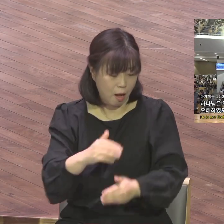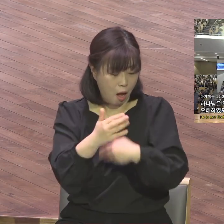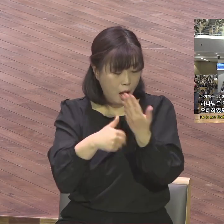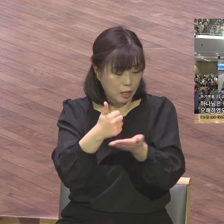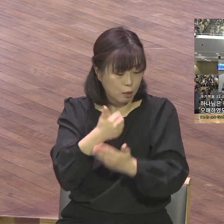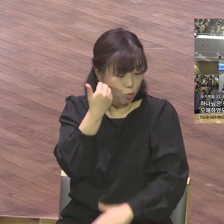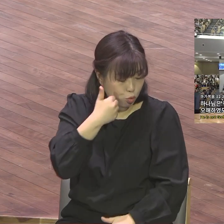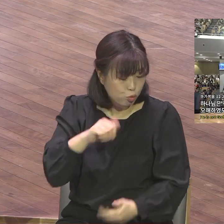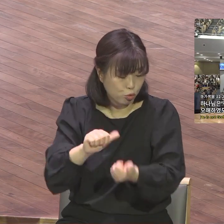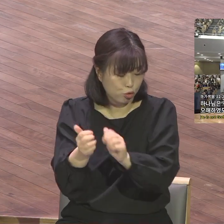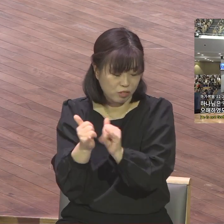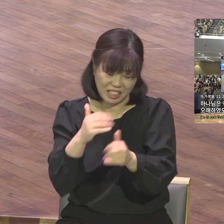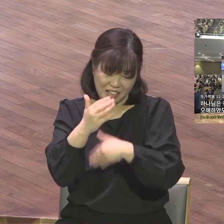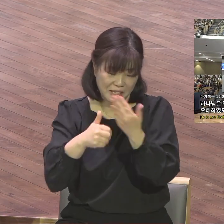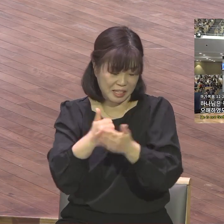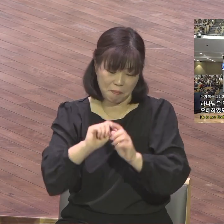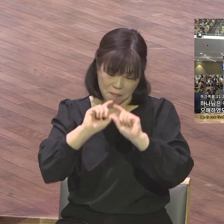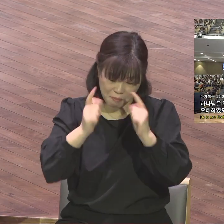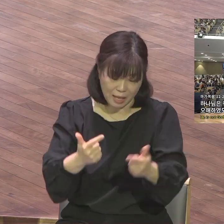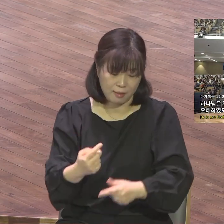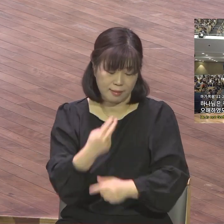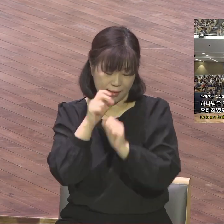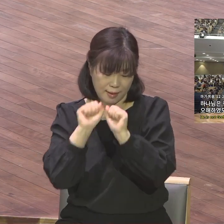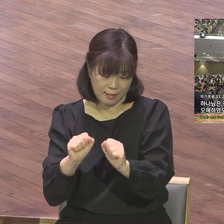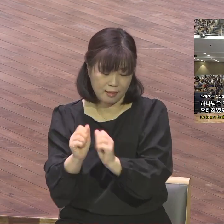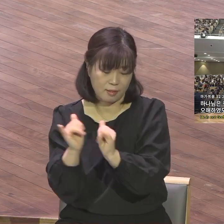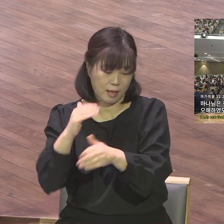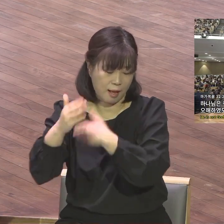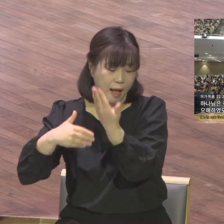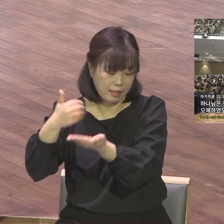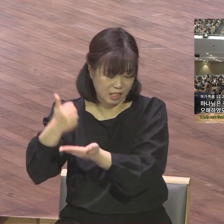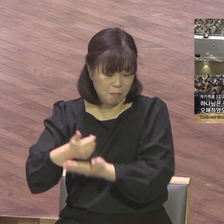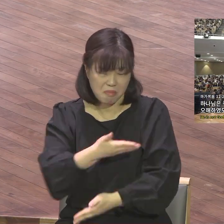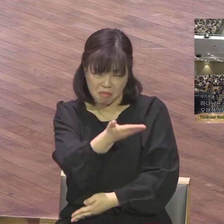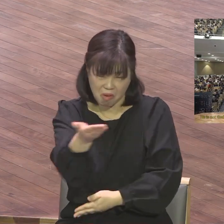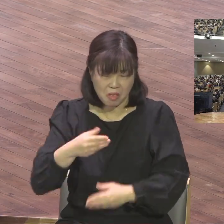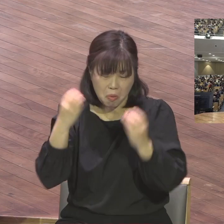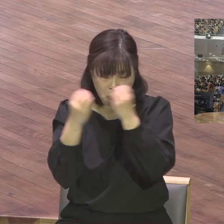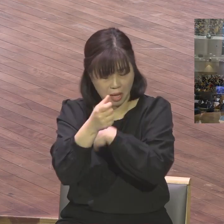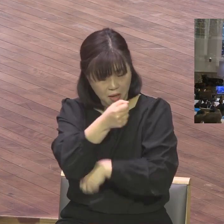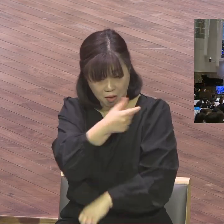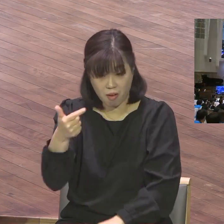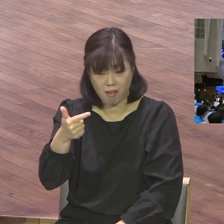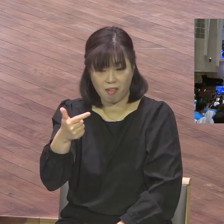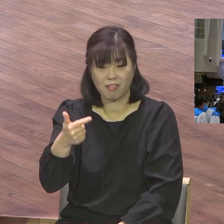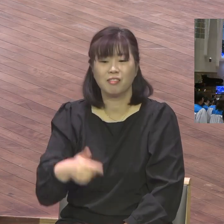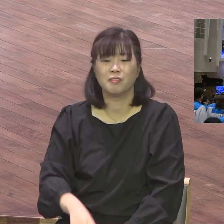산자의 하나님이시라. 너희가 크게 오해하였도라 하시니라. 아멘.